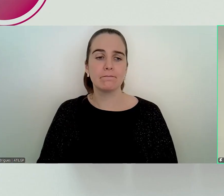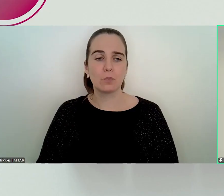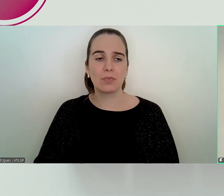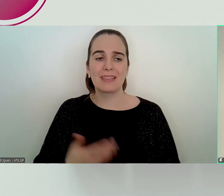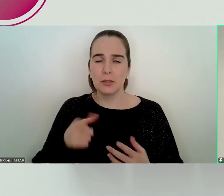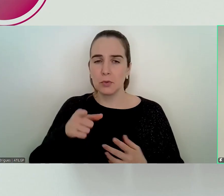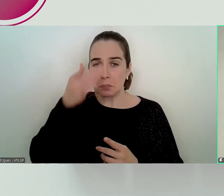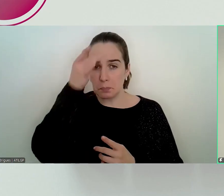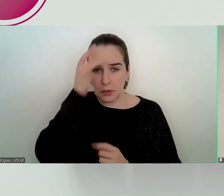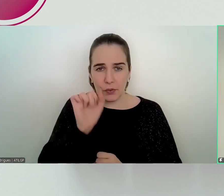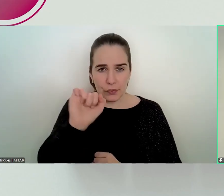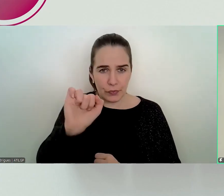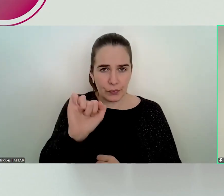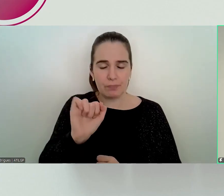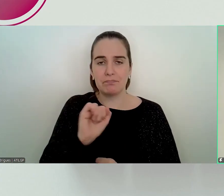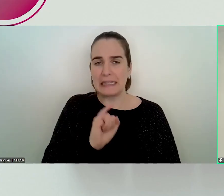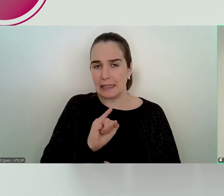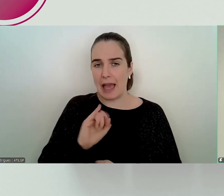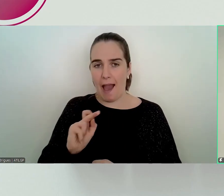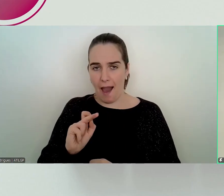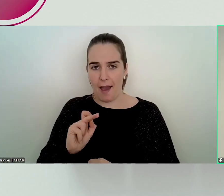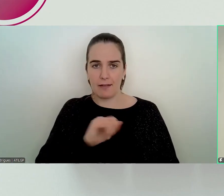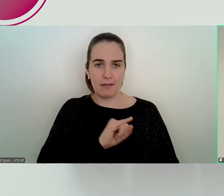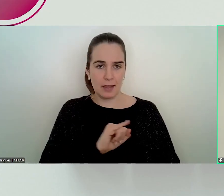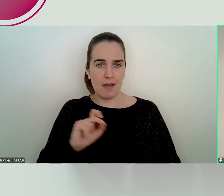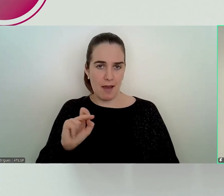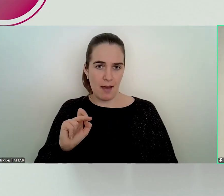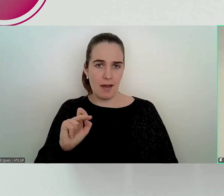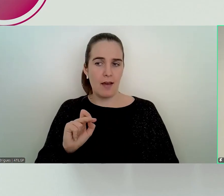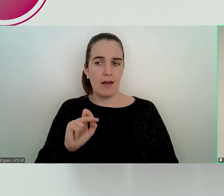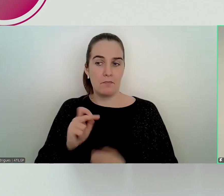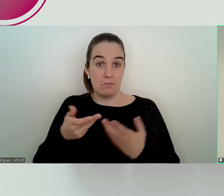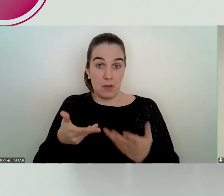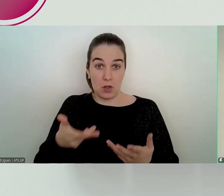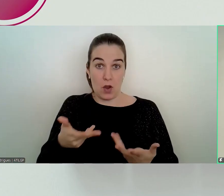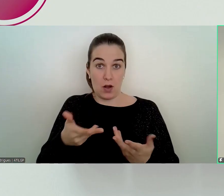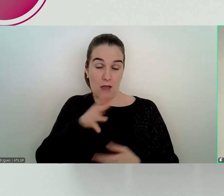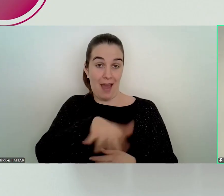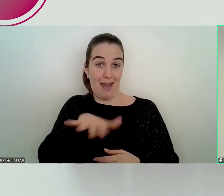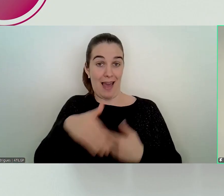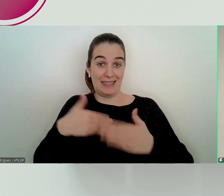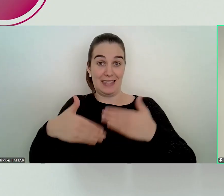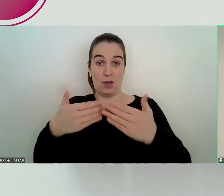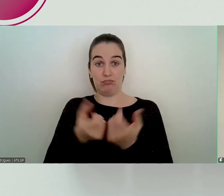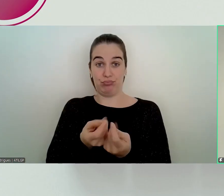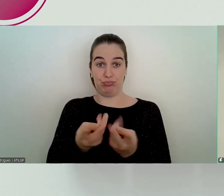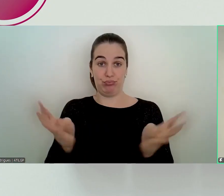Parece-lhe que a inteligência artificial, nestas várias dimensões da administração